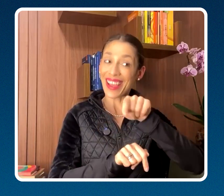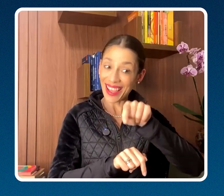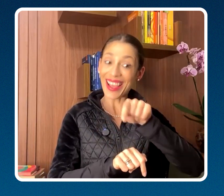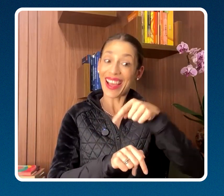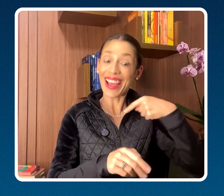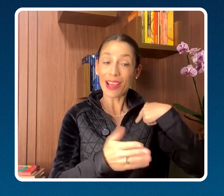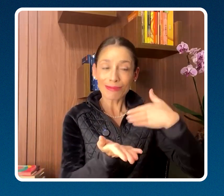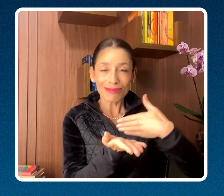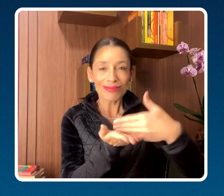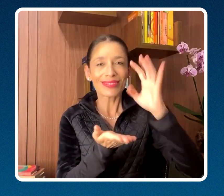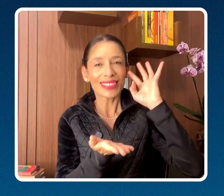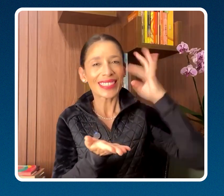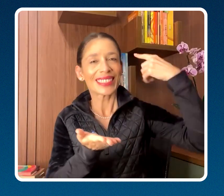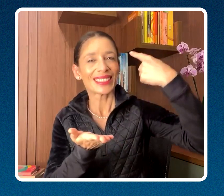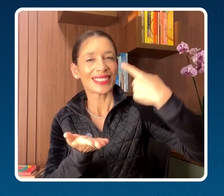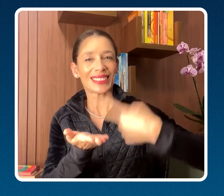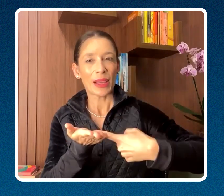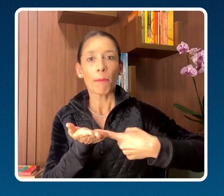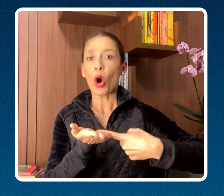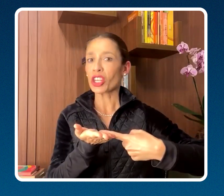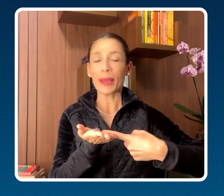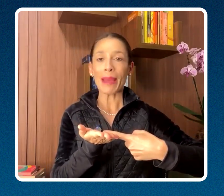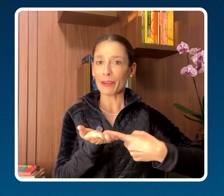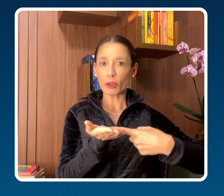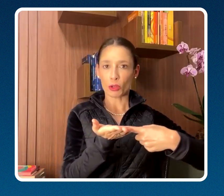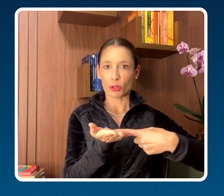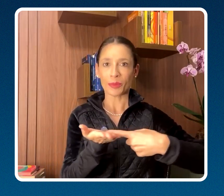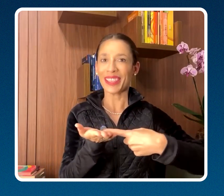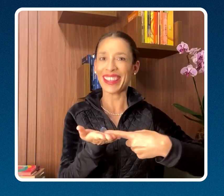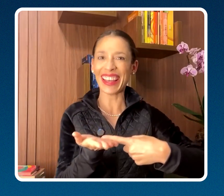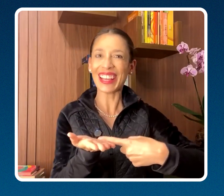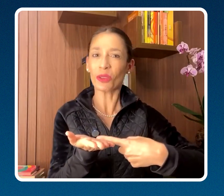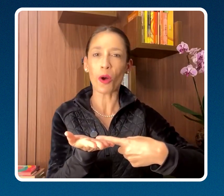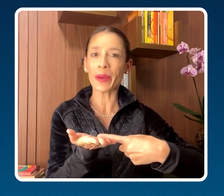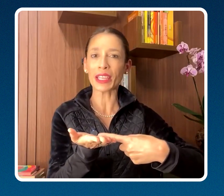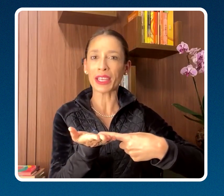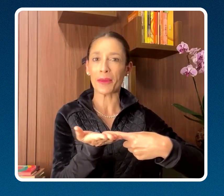eu tive essa decisão de... Posso continuar, prof? Pode, tá maravilhoso.